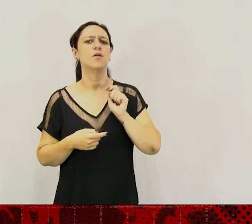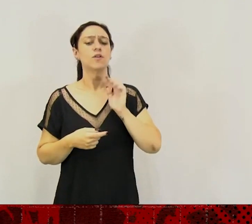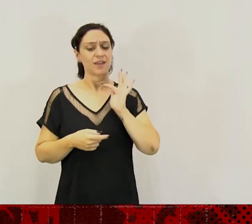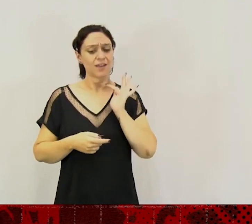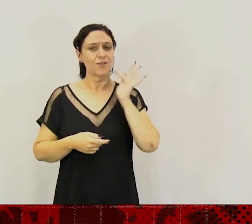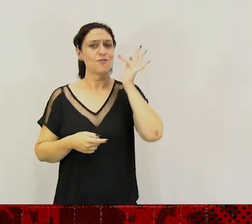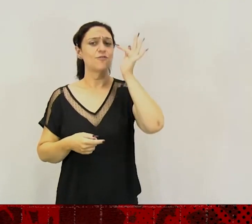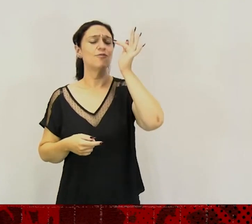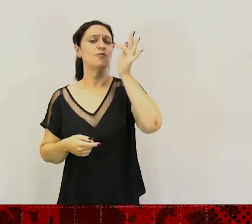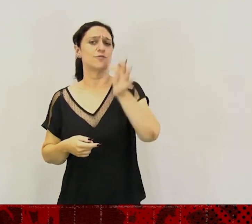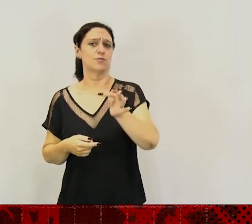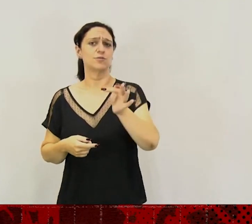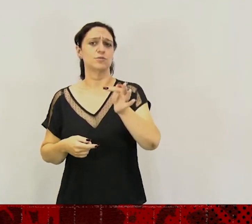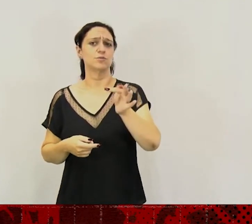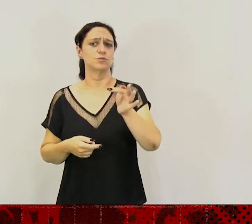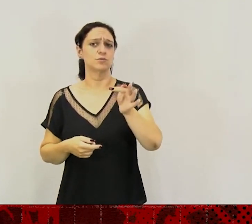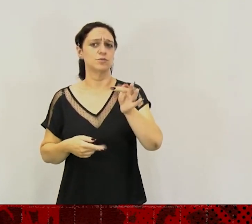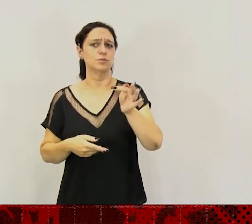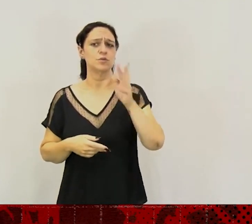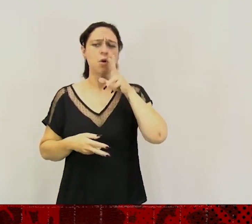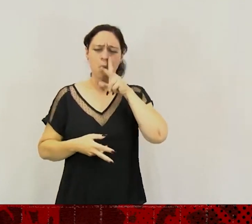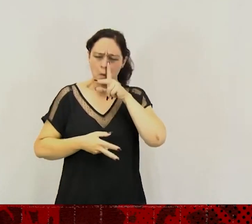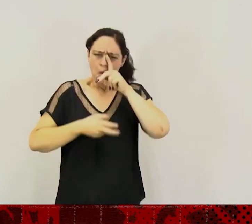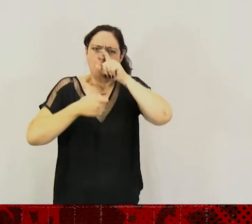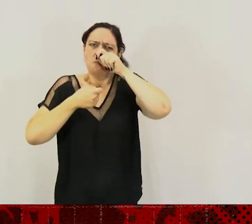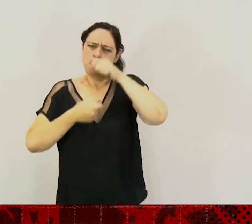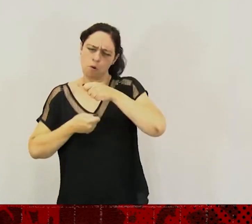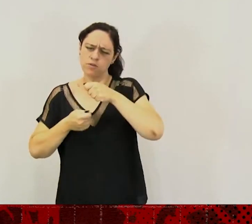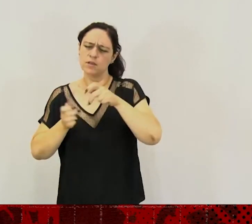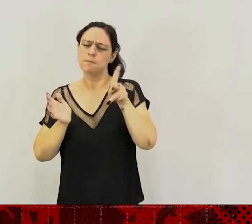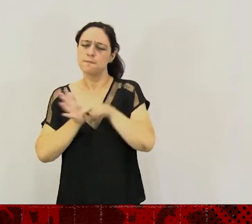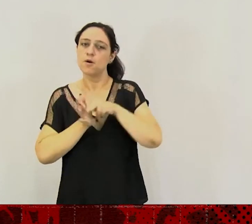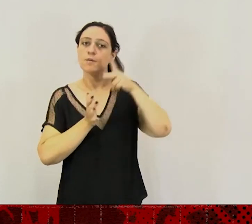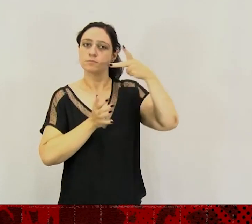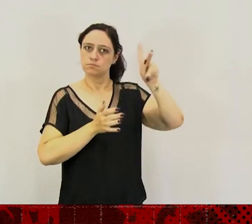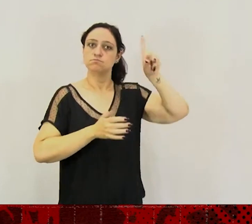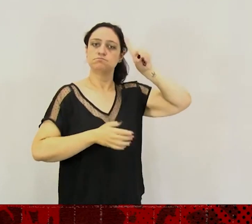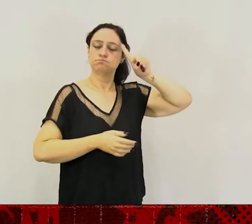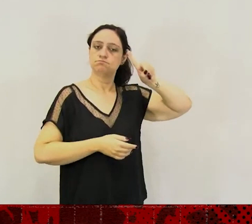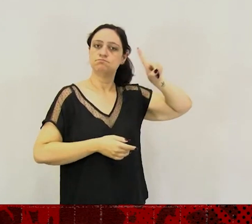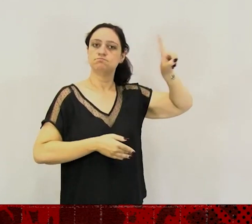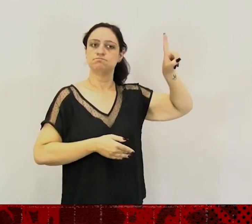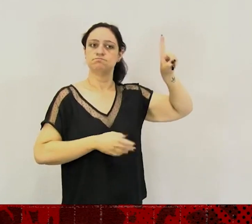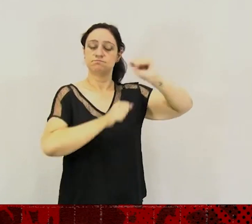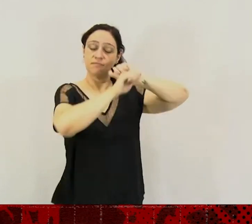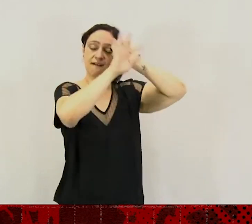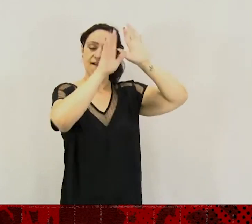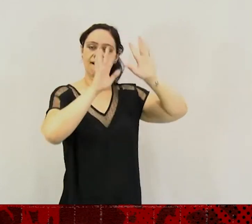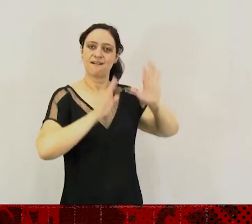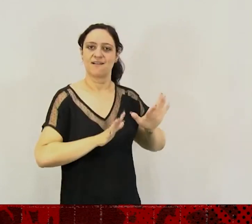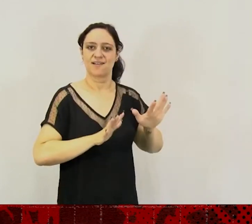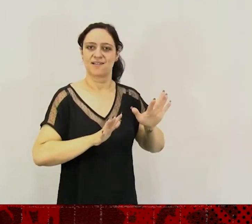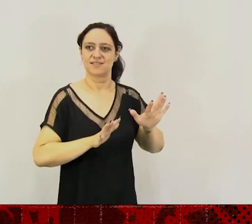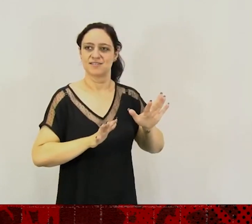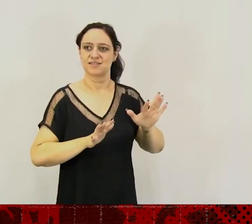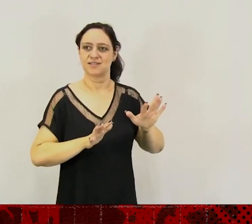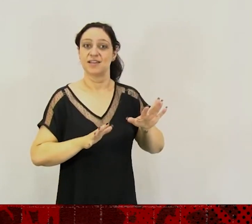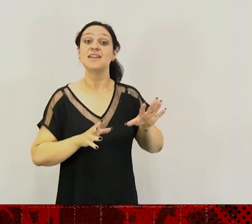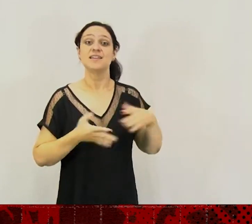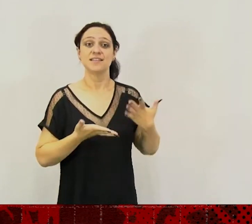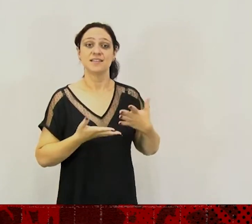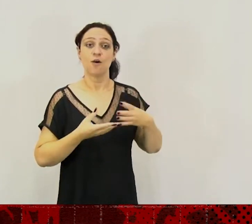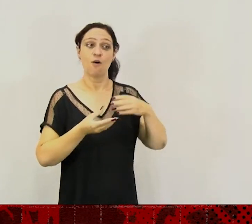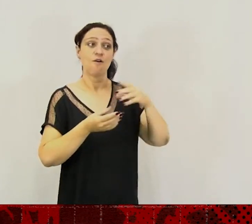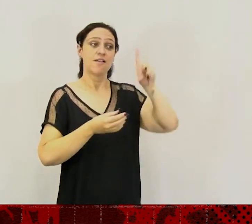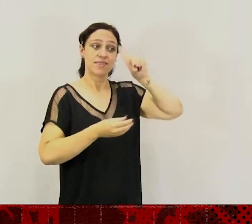a suprema grandeza da sua graça. Olha só, não só é o maior presente